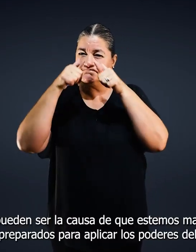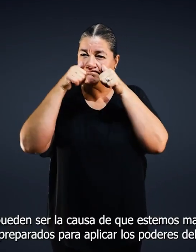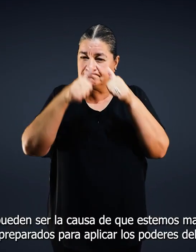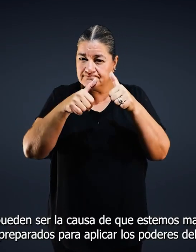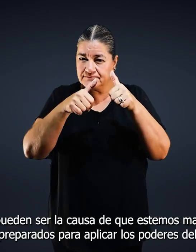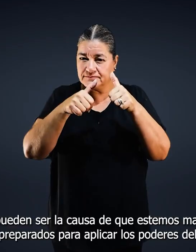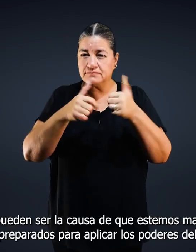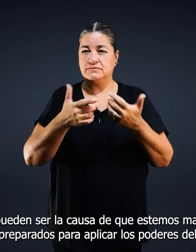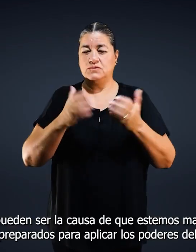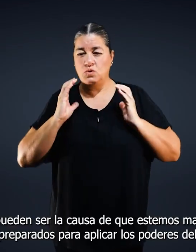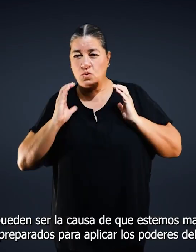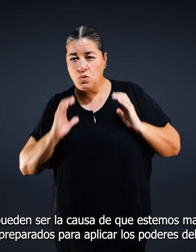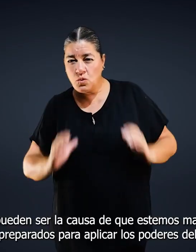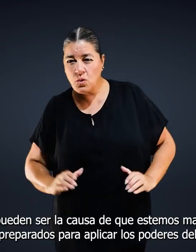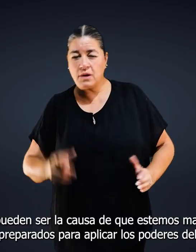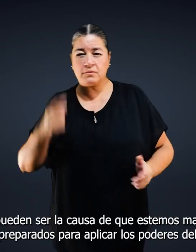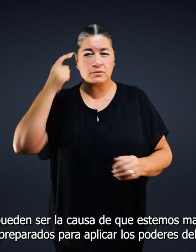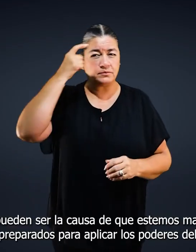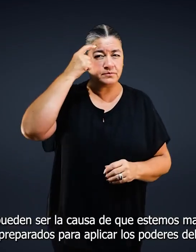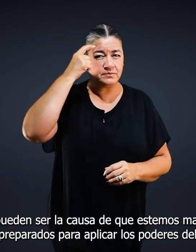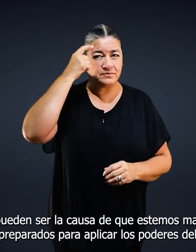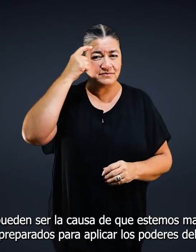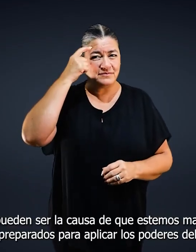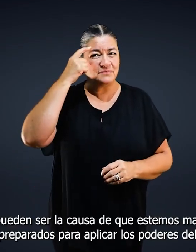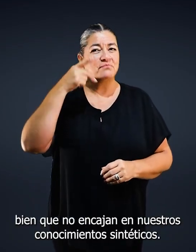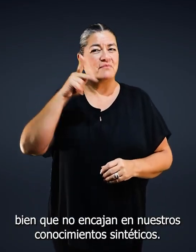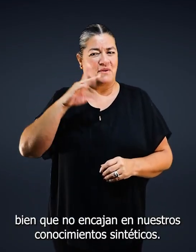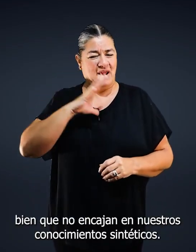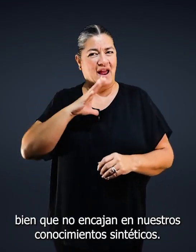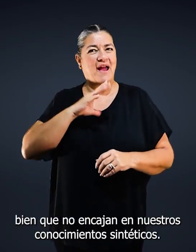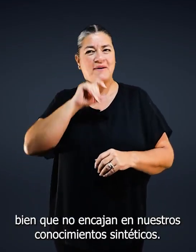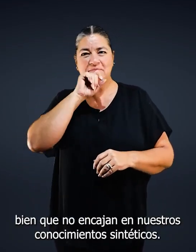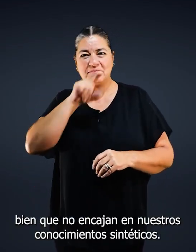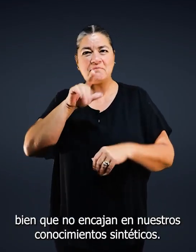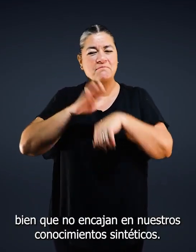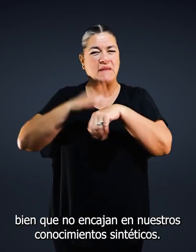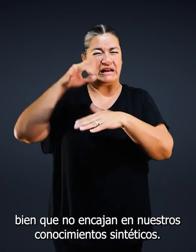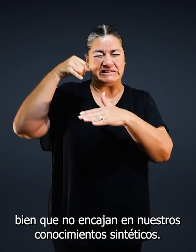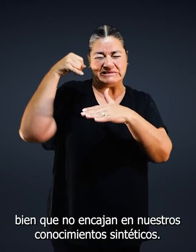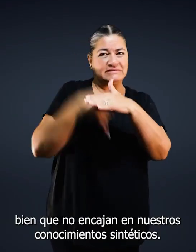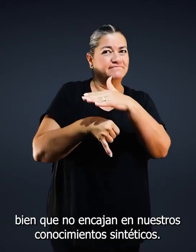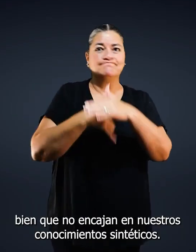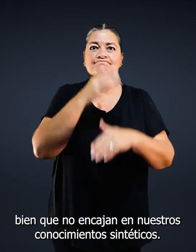pueden ser la causa de que estemos mal preparados para aplicar los poderes del bien que no encajan en nuestros conocimientos